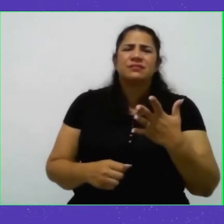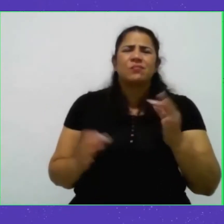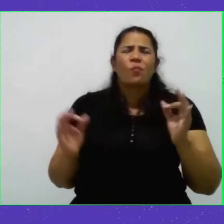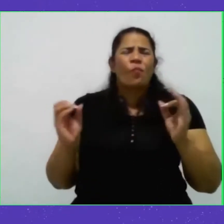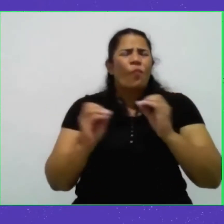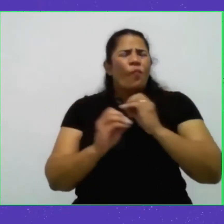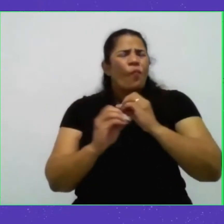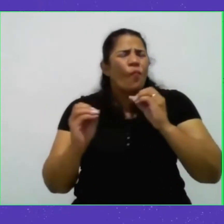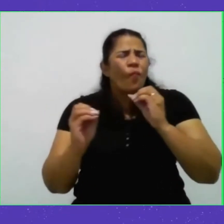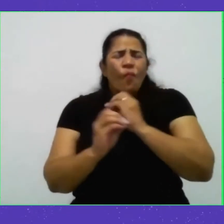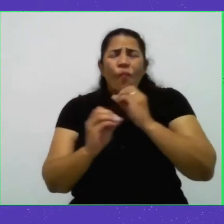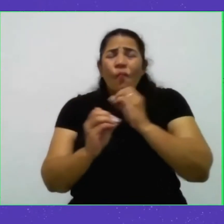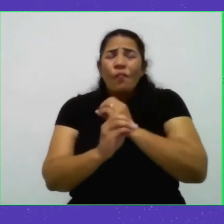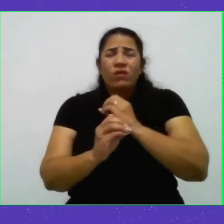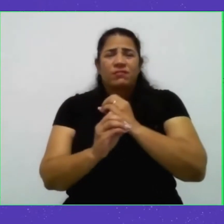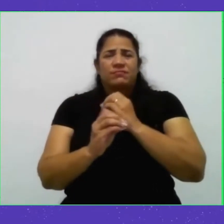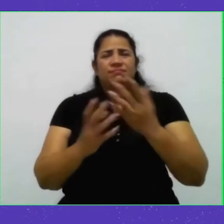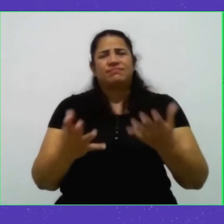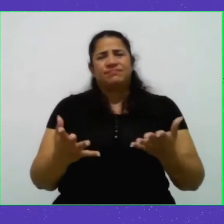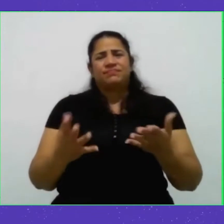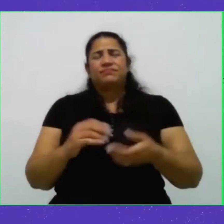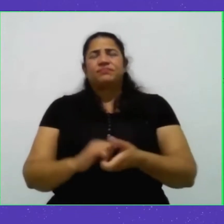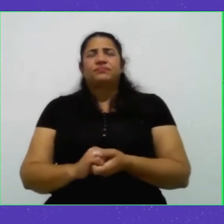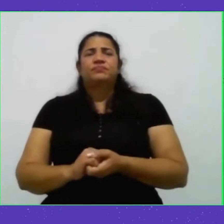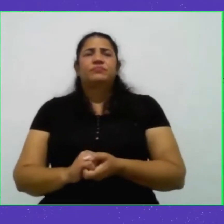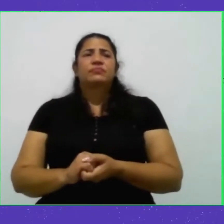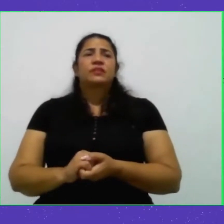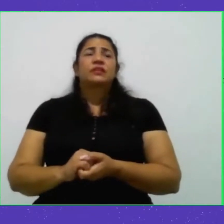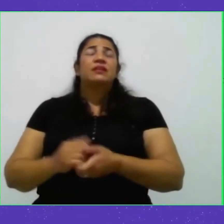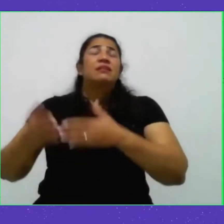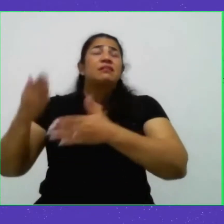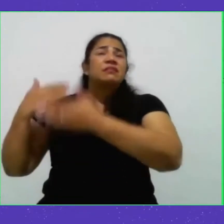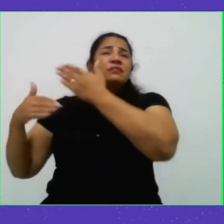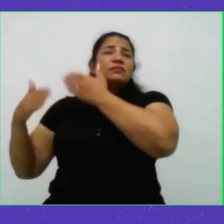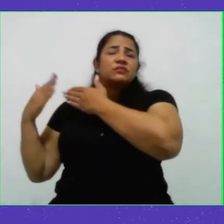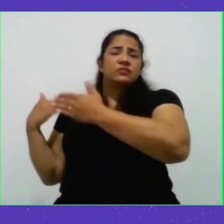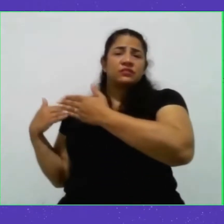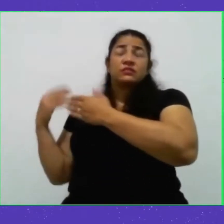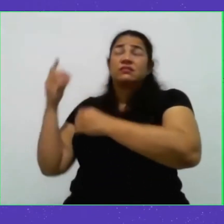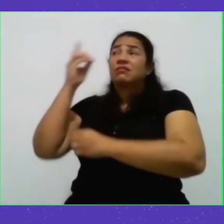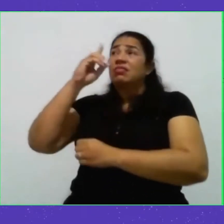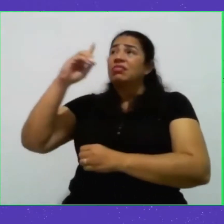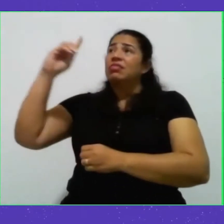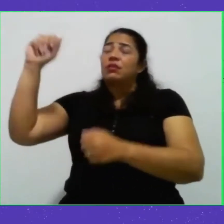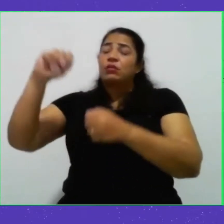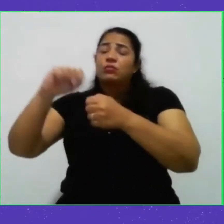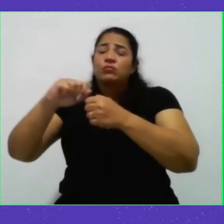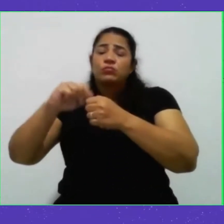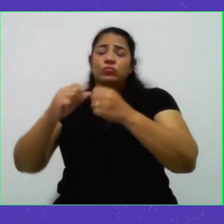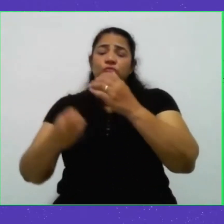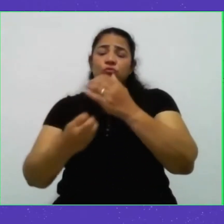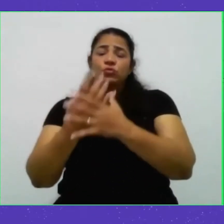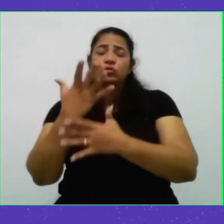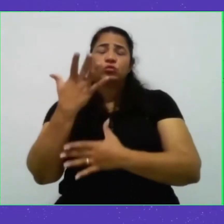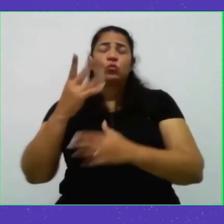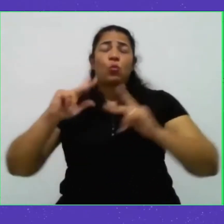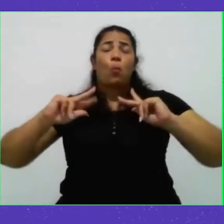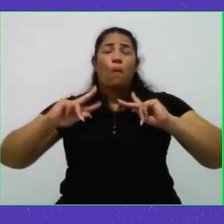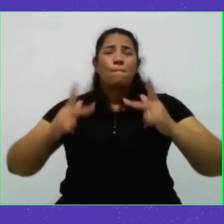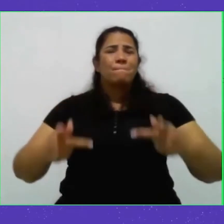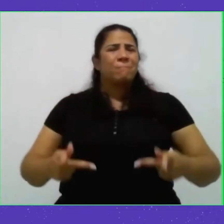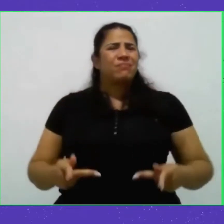uma maneira tão rica, tão preciosa por Deus, e se tornou essa pessoa.